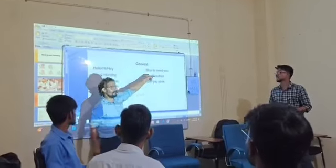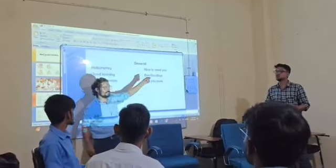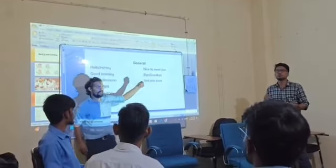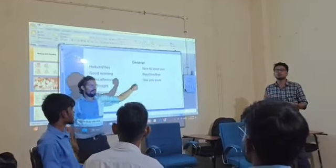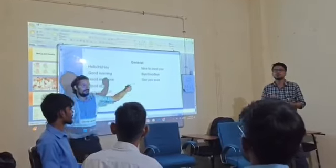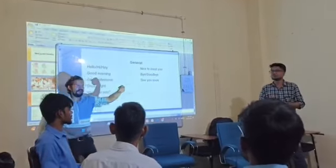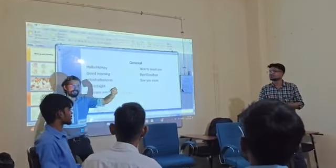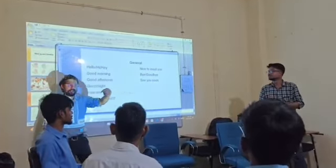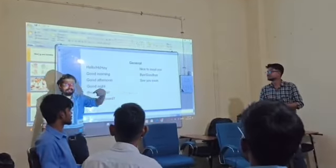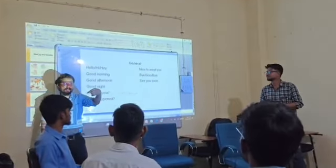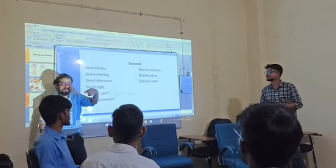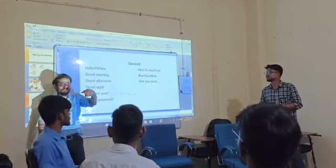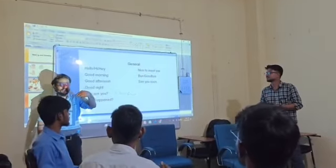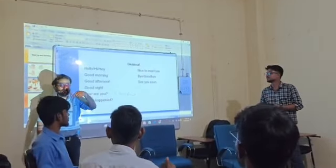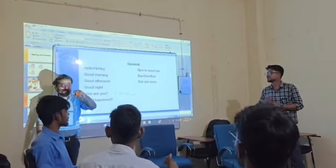नाइस टू मीट यू।